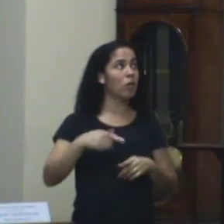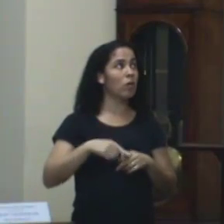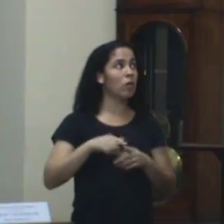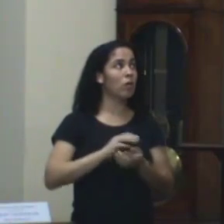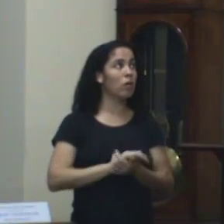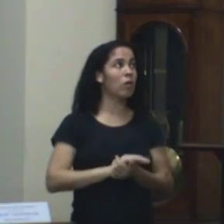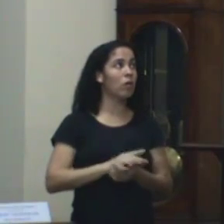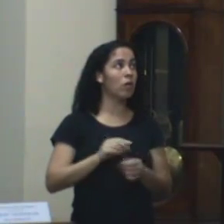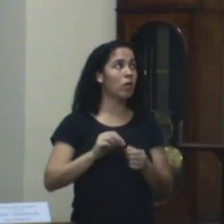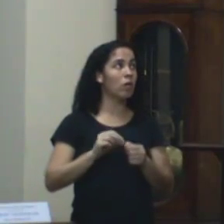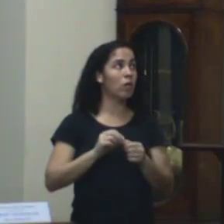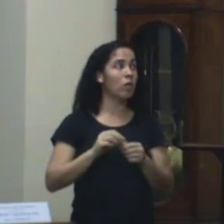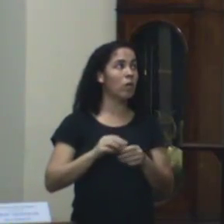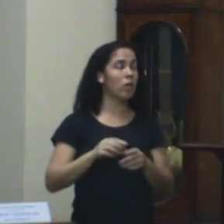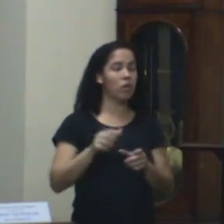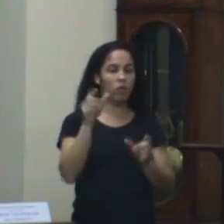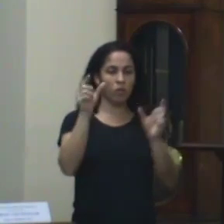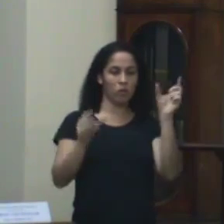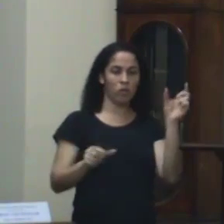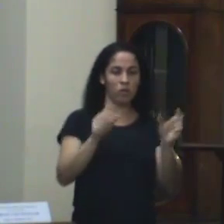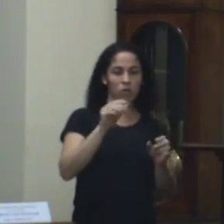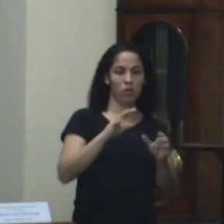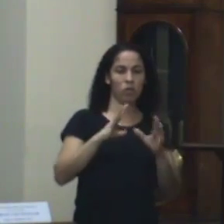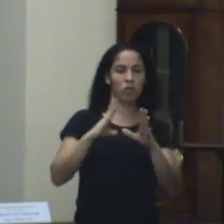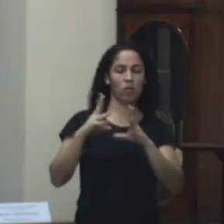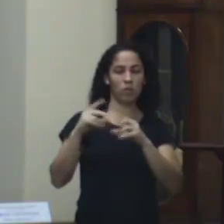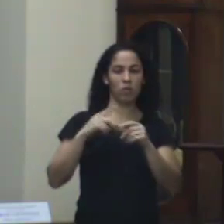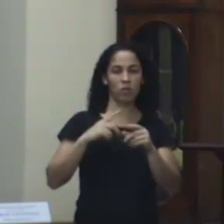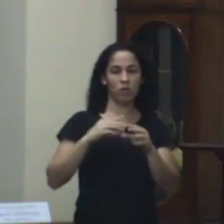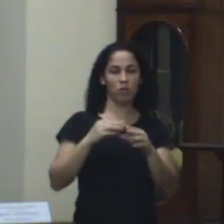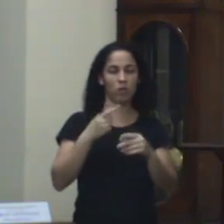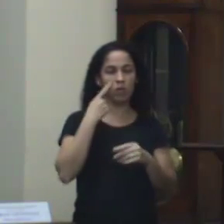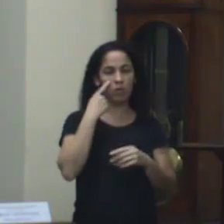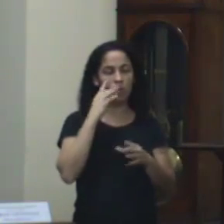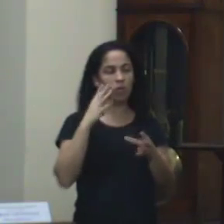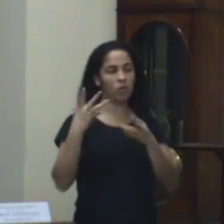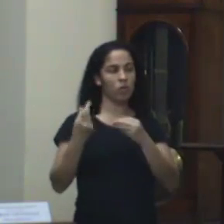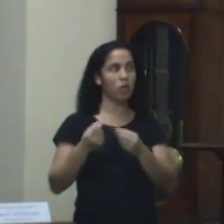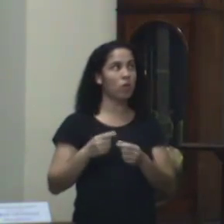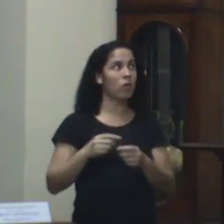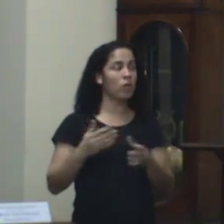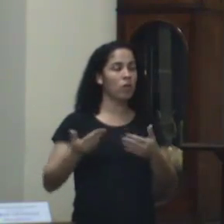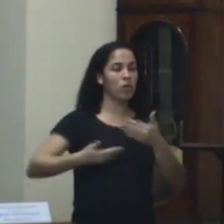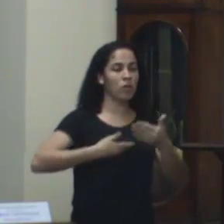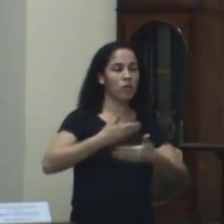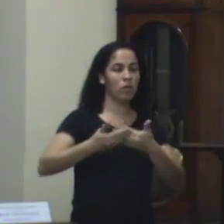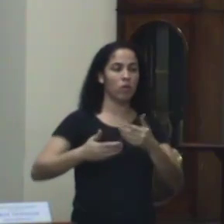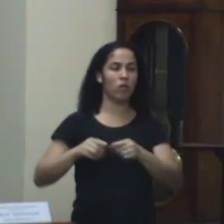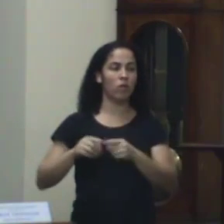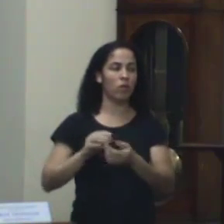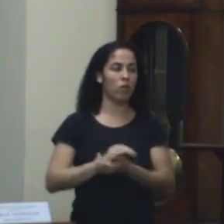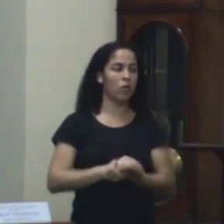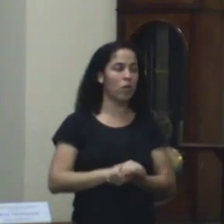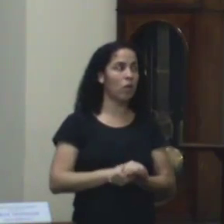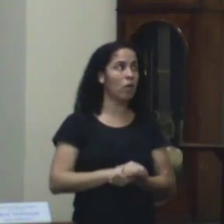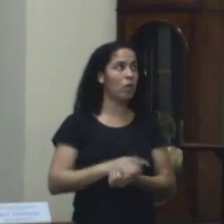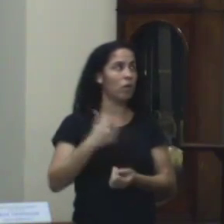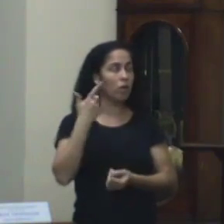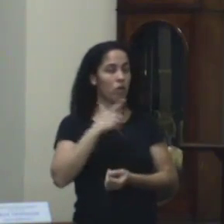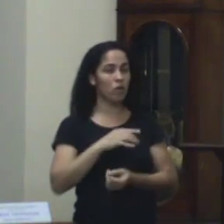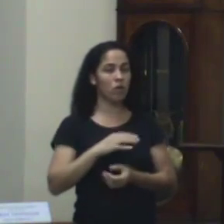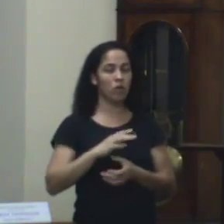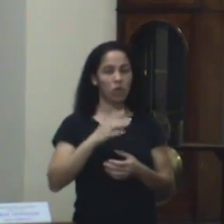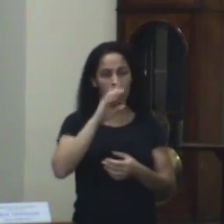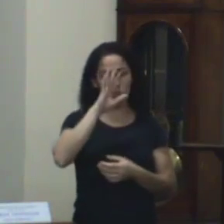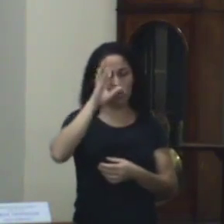faladores também está sendo franqueado atendimento para toda aquela comunidade. E através dessa mediação da Câmara, conseguiu chegar a